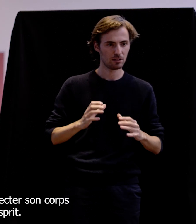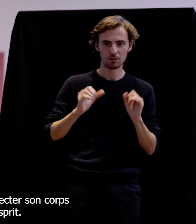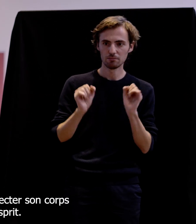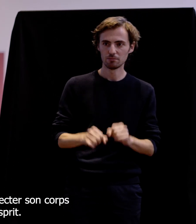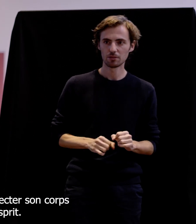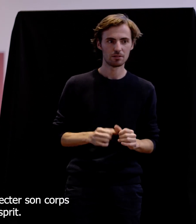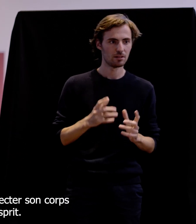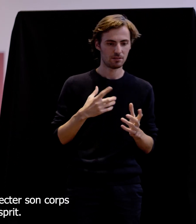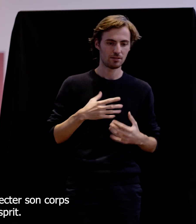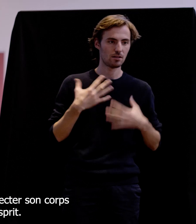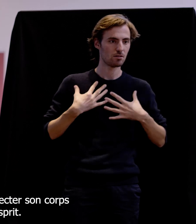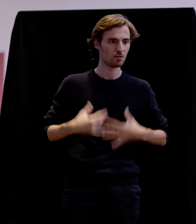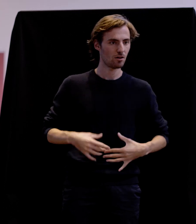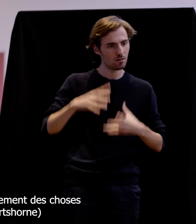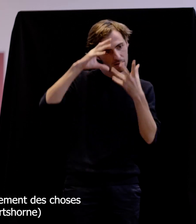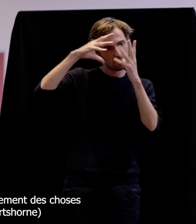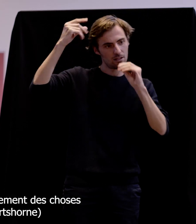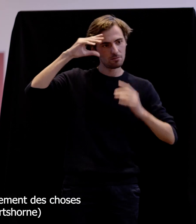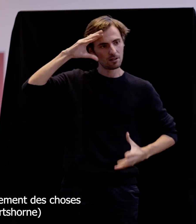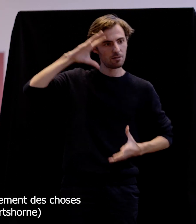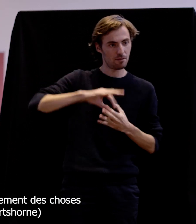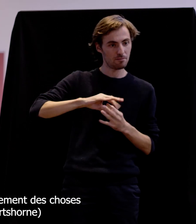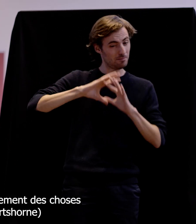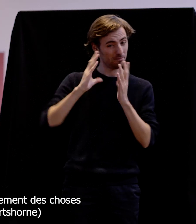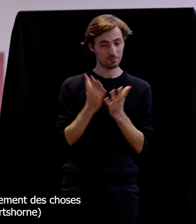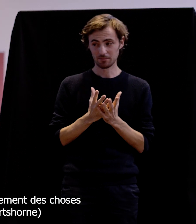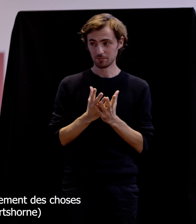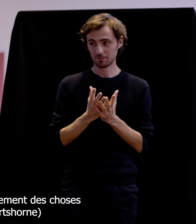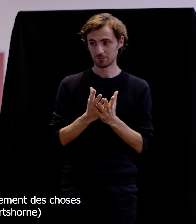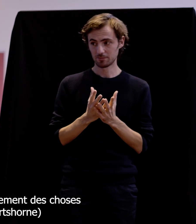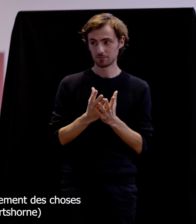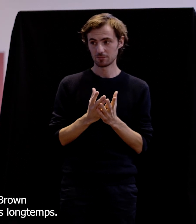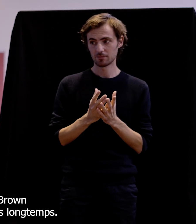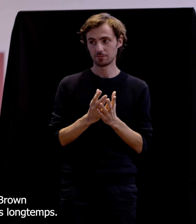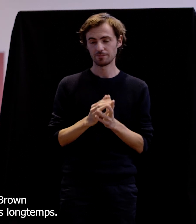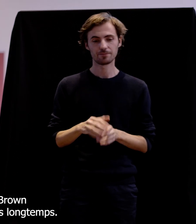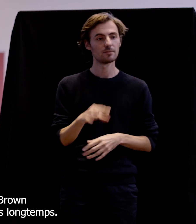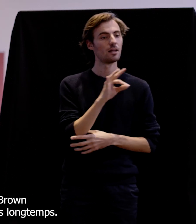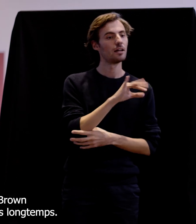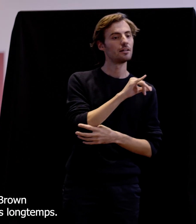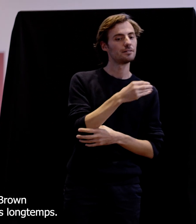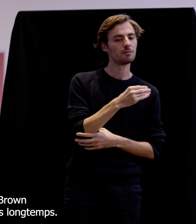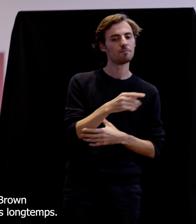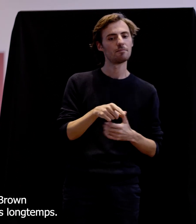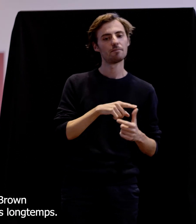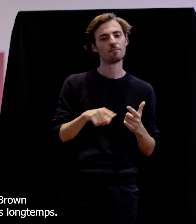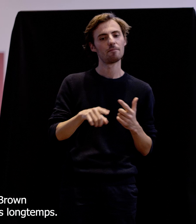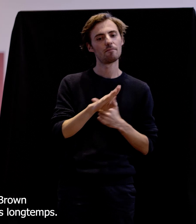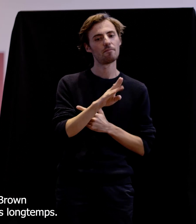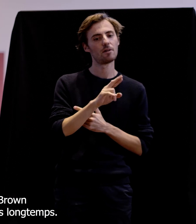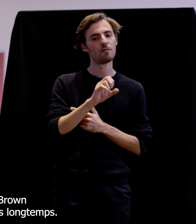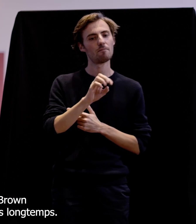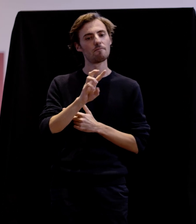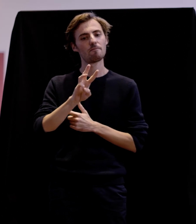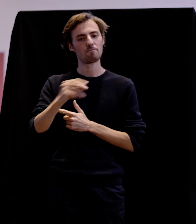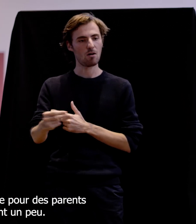de connecter son corps et son esprit. Donc ça, c'est typiquement des choses que Tim et David Brown exploitent